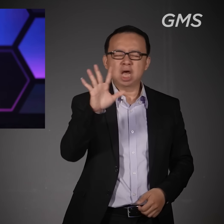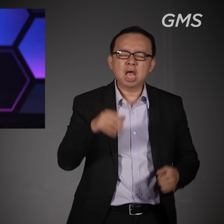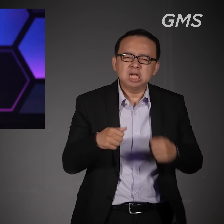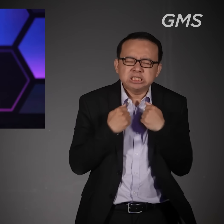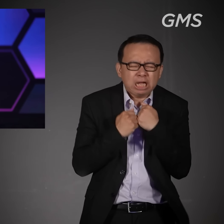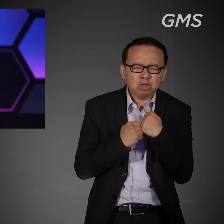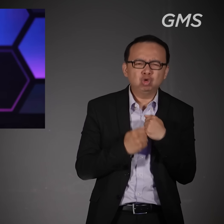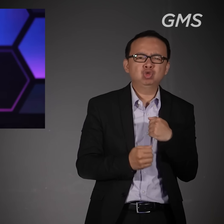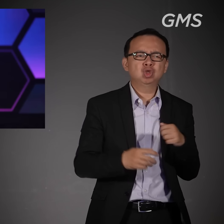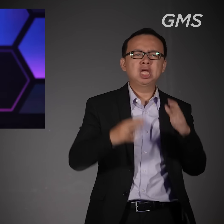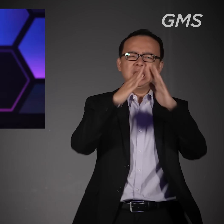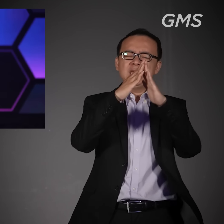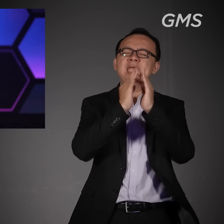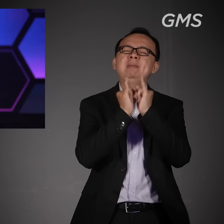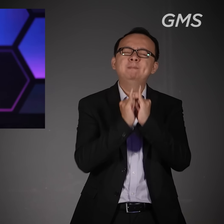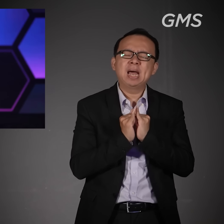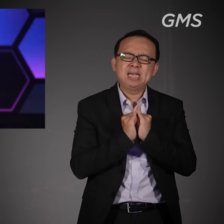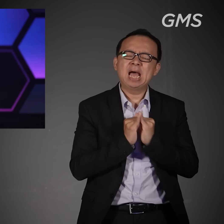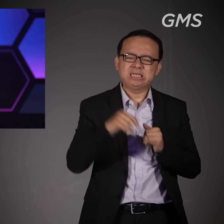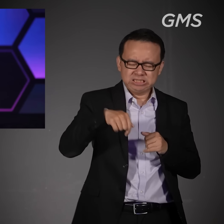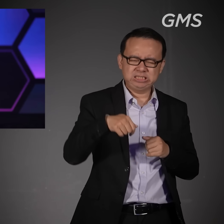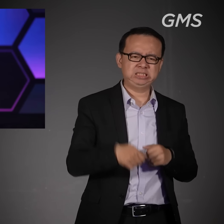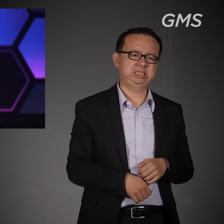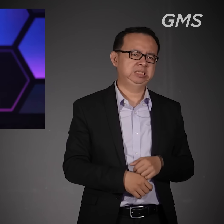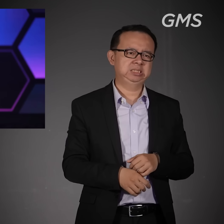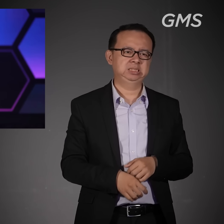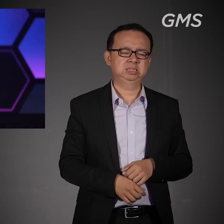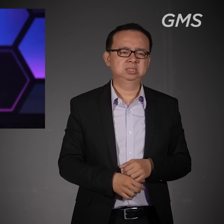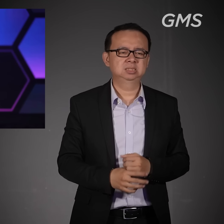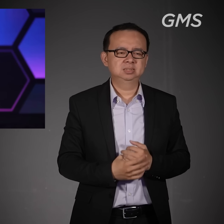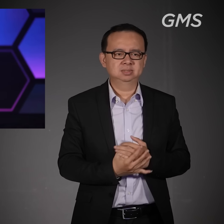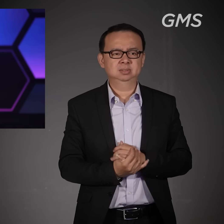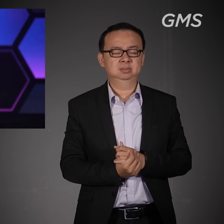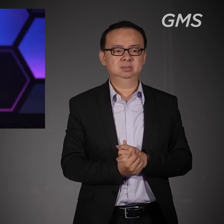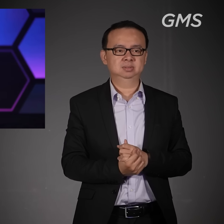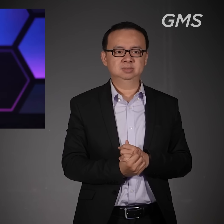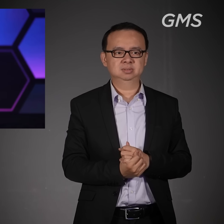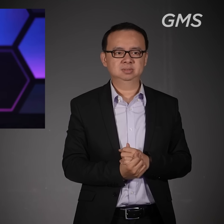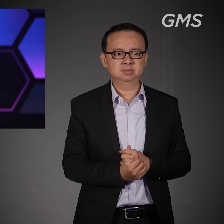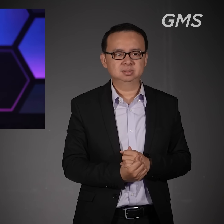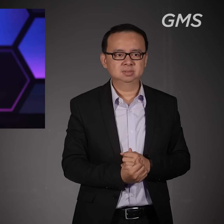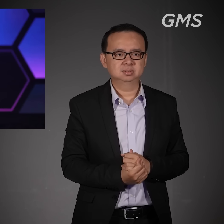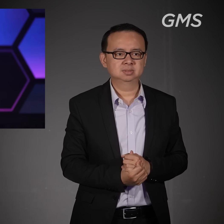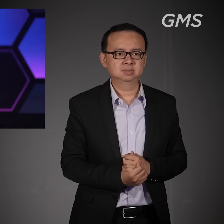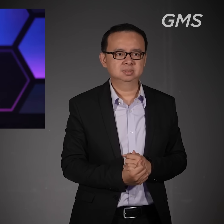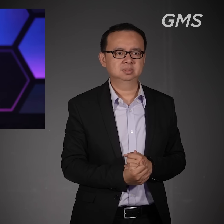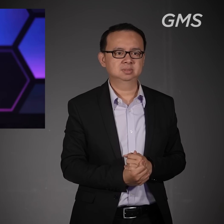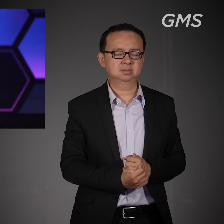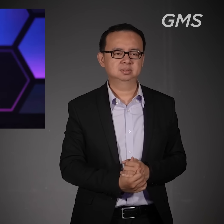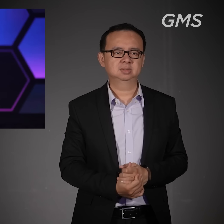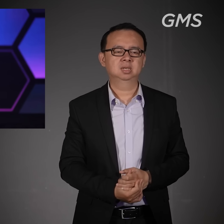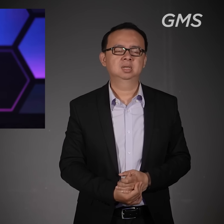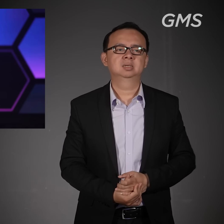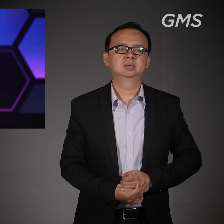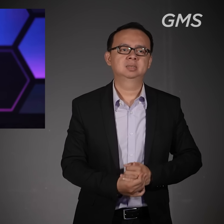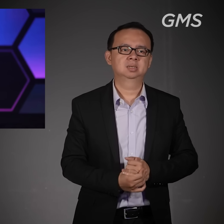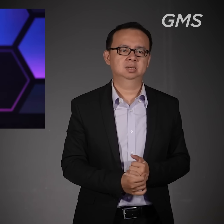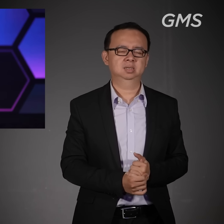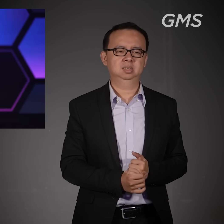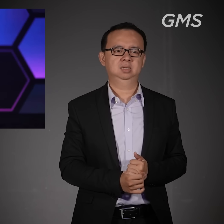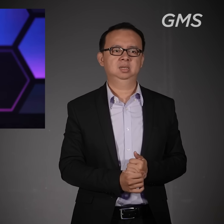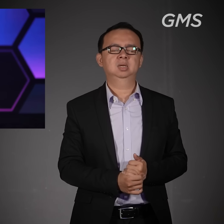Menantang pikiran sendiri itu artinya begini. Di tempat di mana kita junjung tinggi